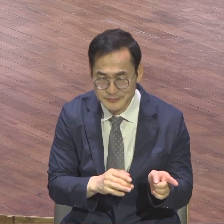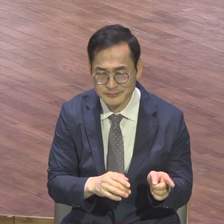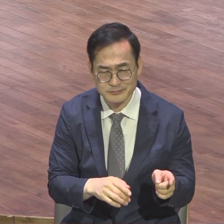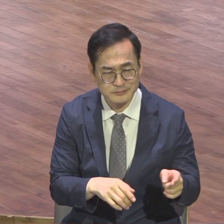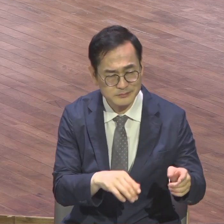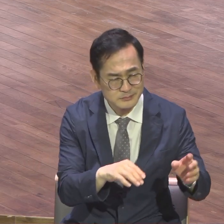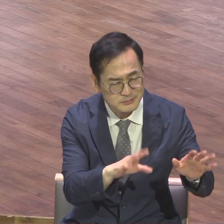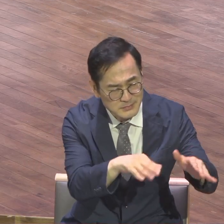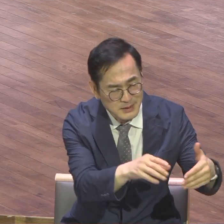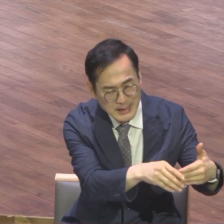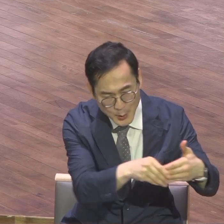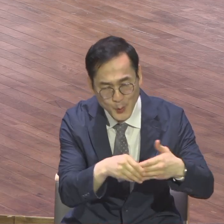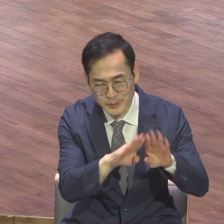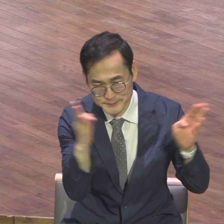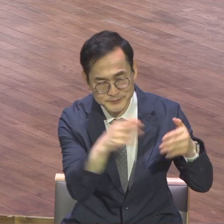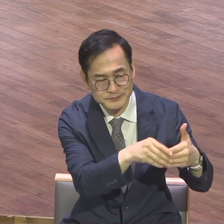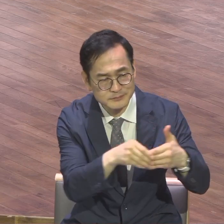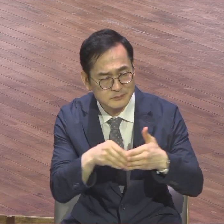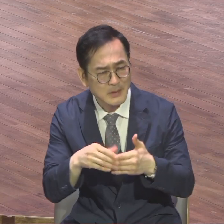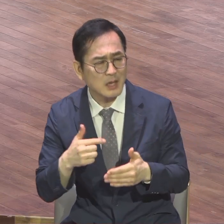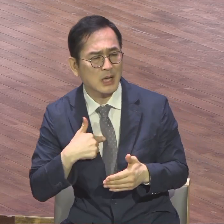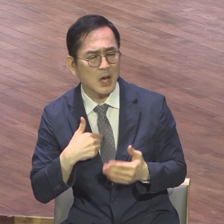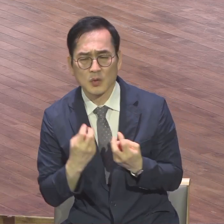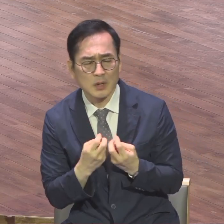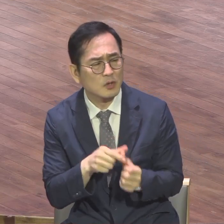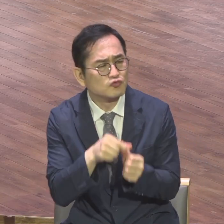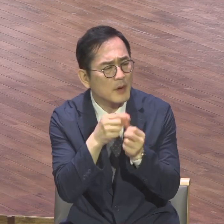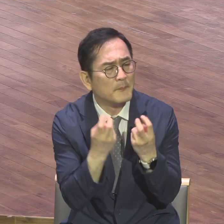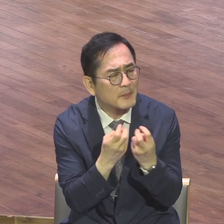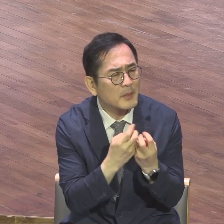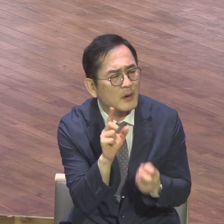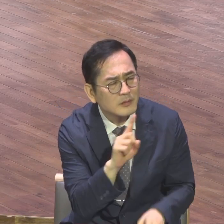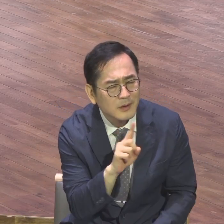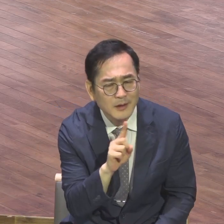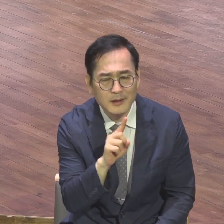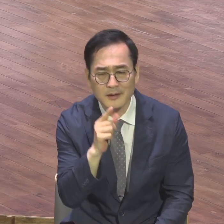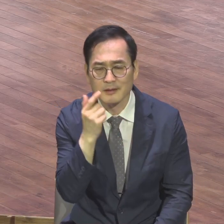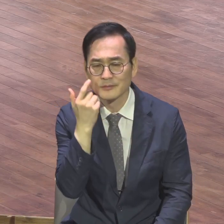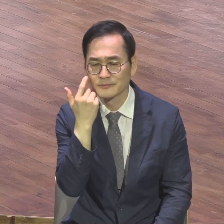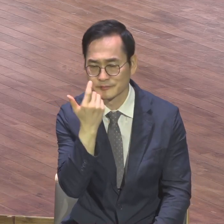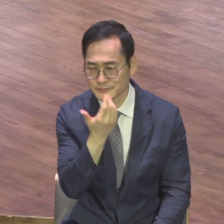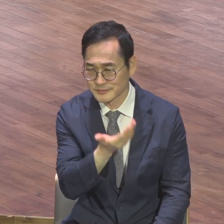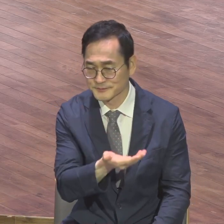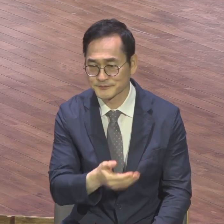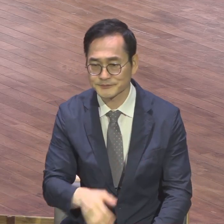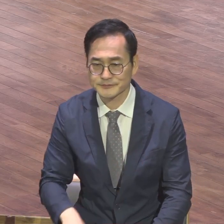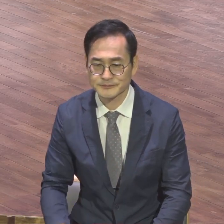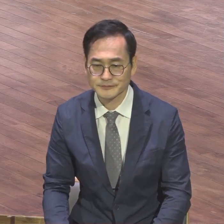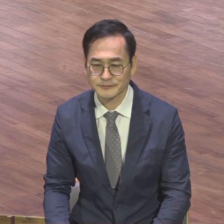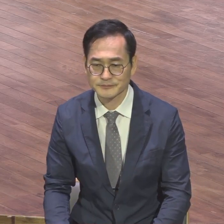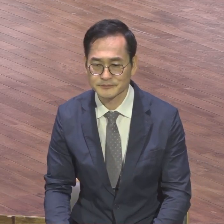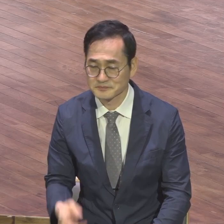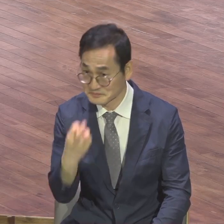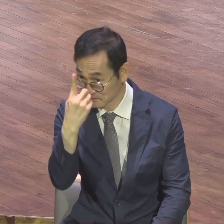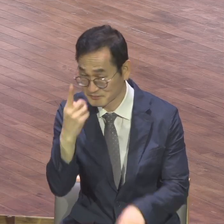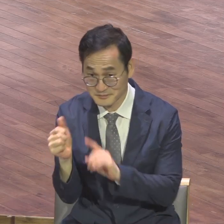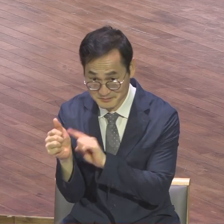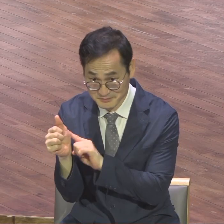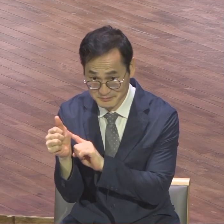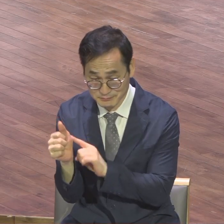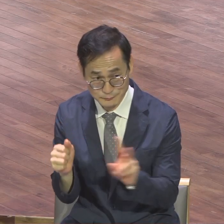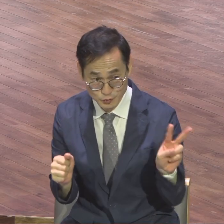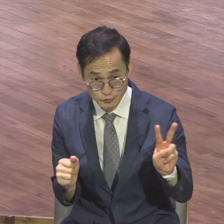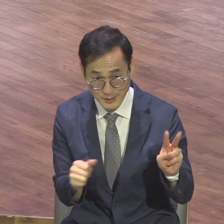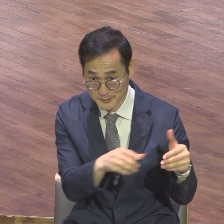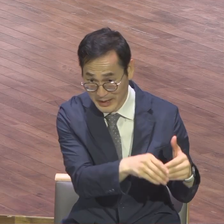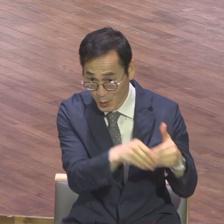이르되 선생들이여 내가 어떻게 하여 구원을 받으리까 하거늘. 자, 이 간수가 바울과